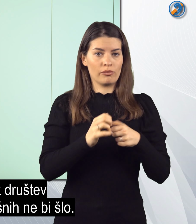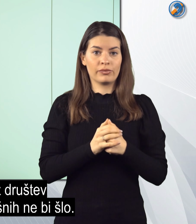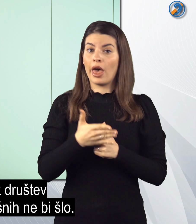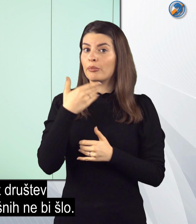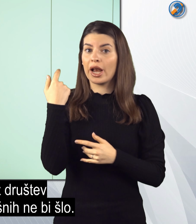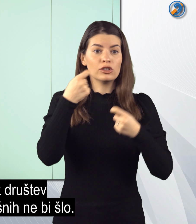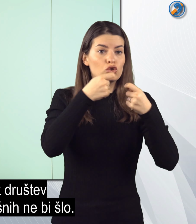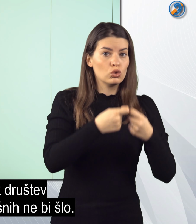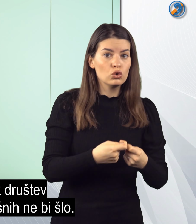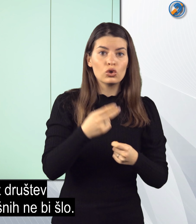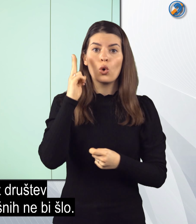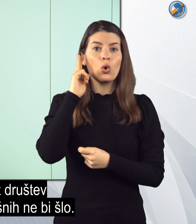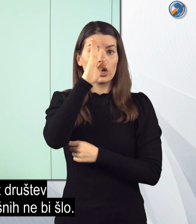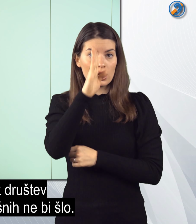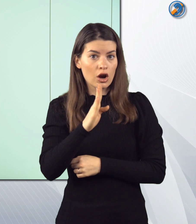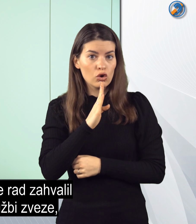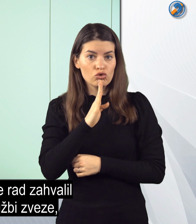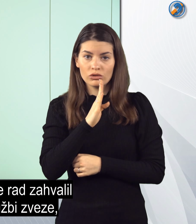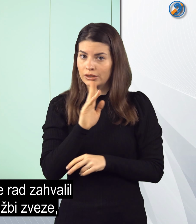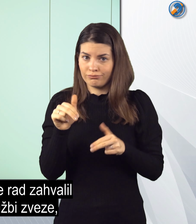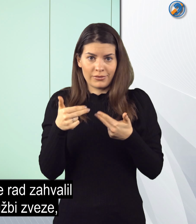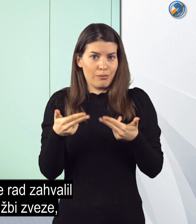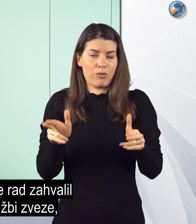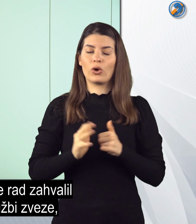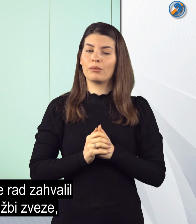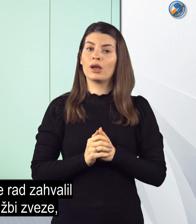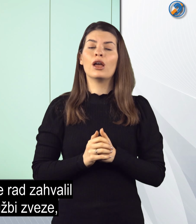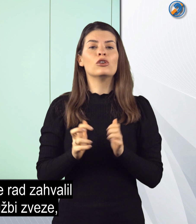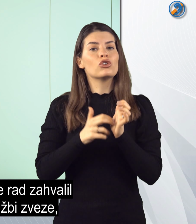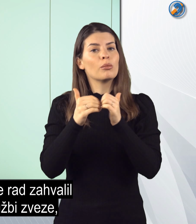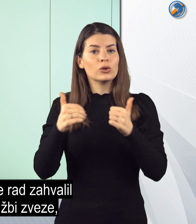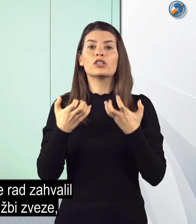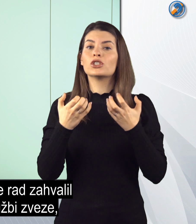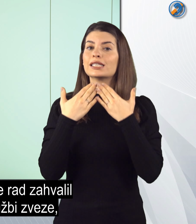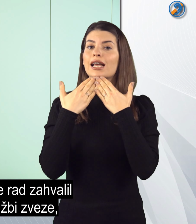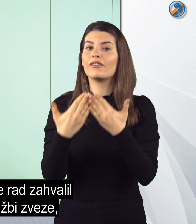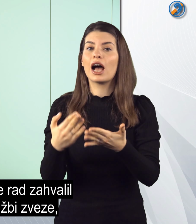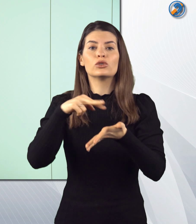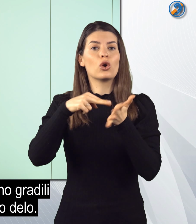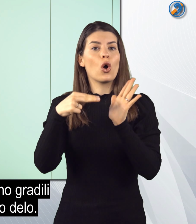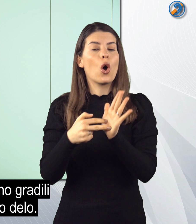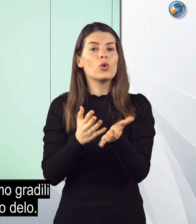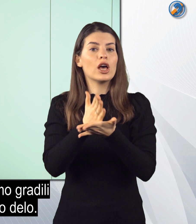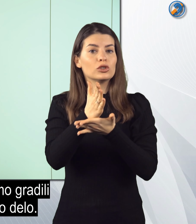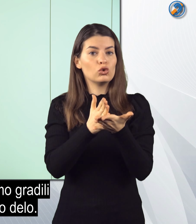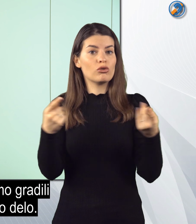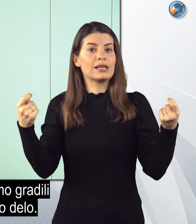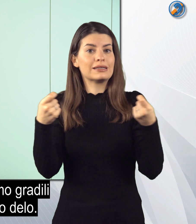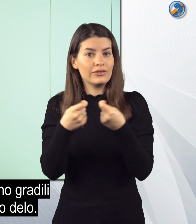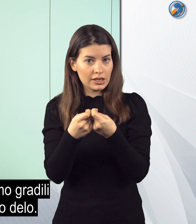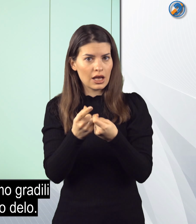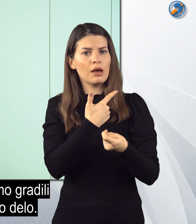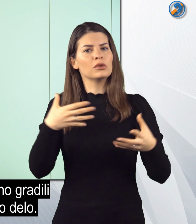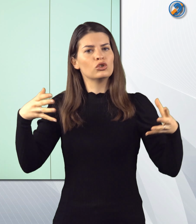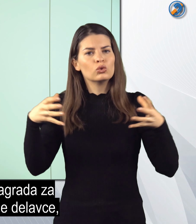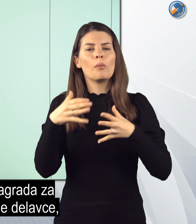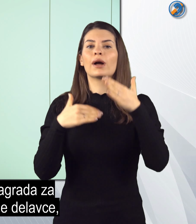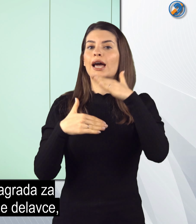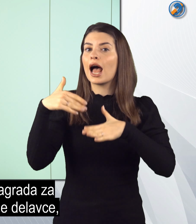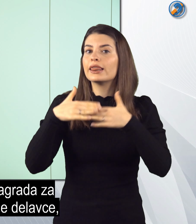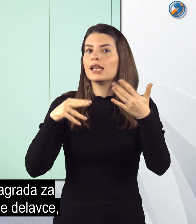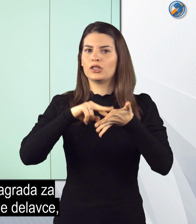brez društev in gluhih in naglušnih ne bi šlo, predvsem bi se pa rad zahvalil strokovni službi zveze, s katero smo gradili strokovno delo in